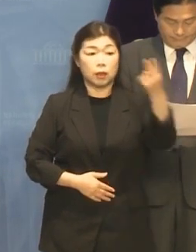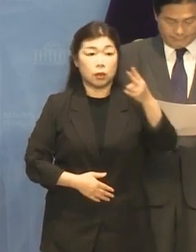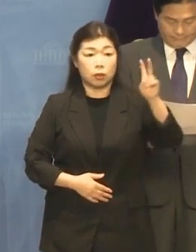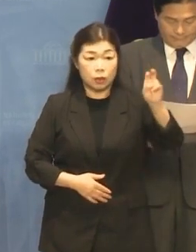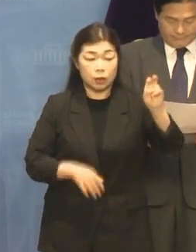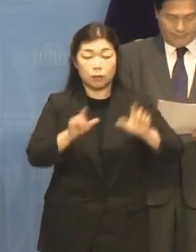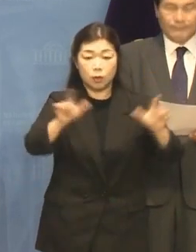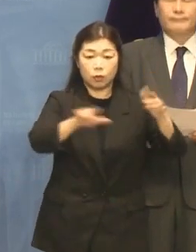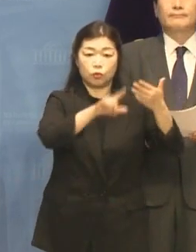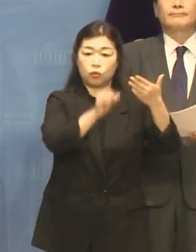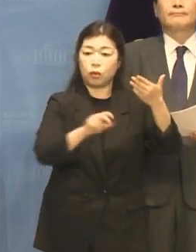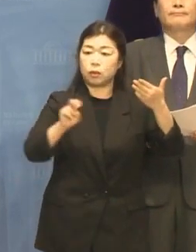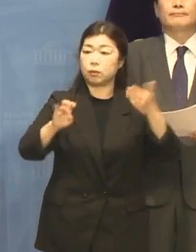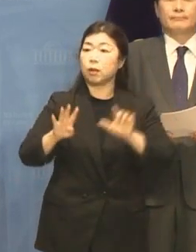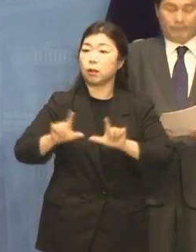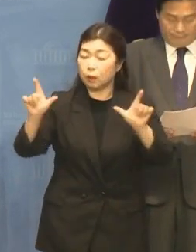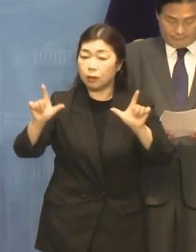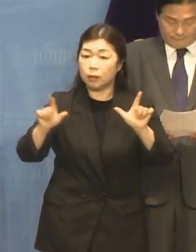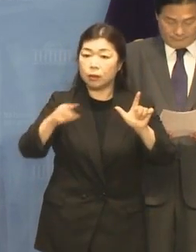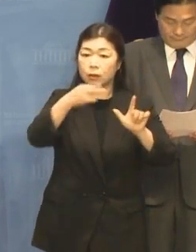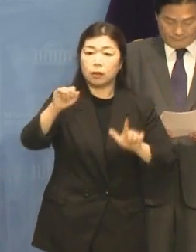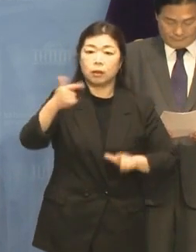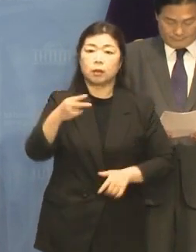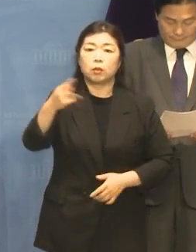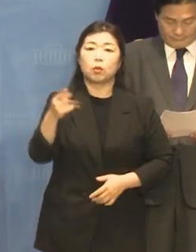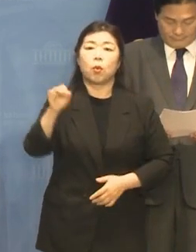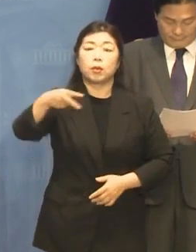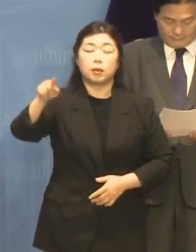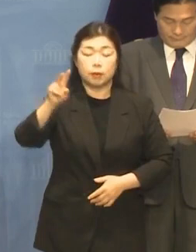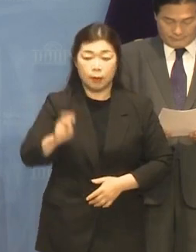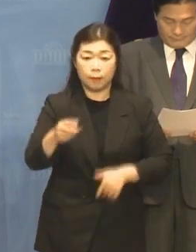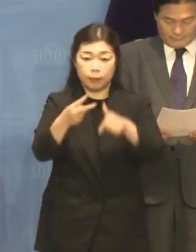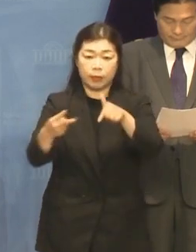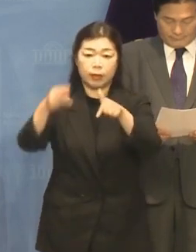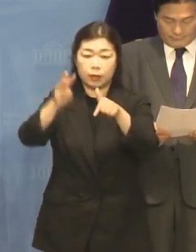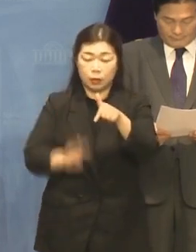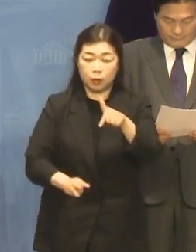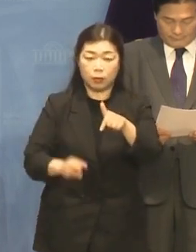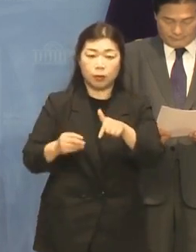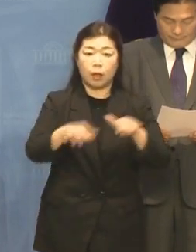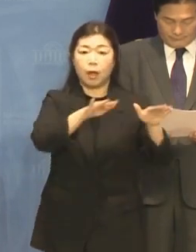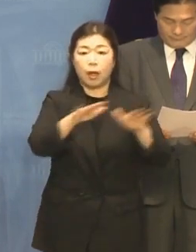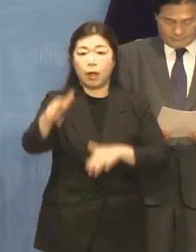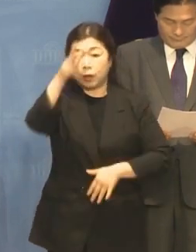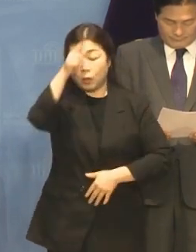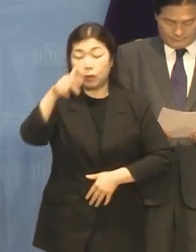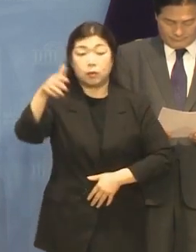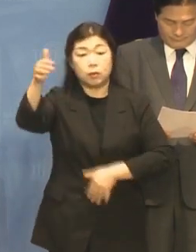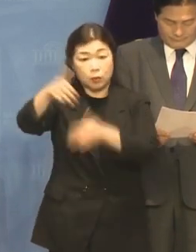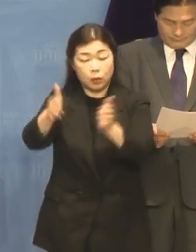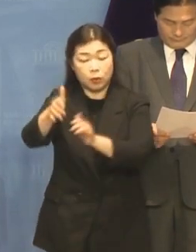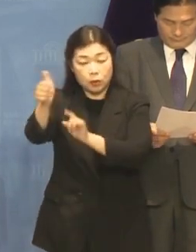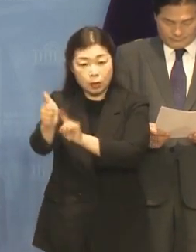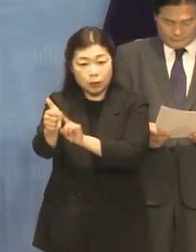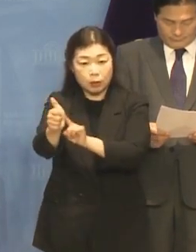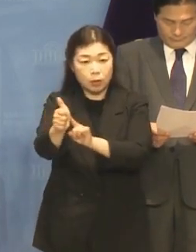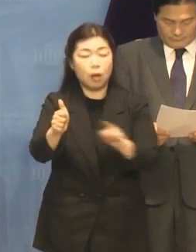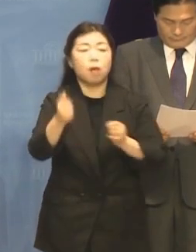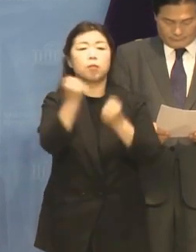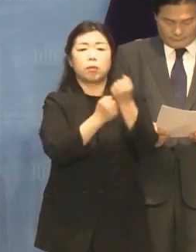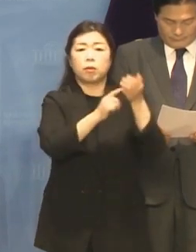2020년 9월 24일 신동삼 인천해경서장은 연평도 근해 어업지도선 실종 관련